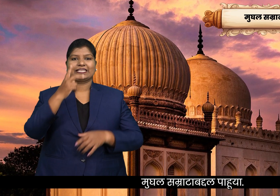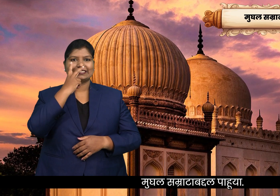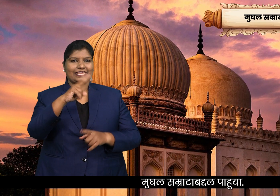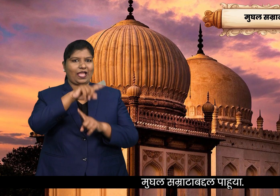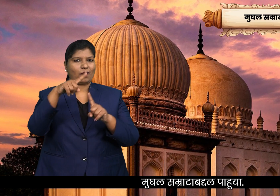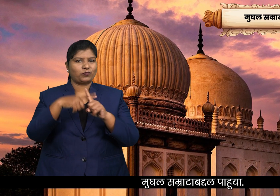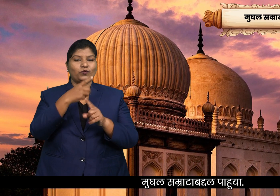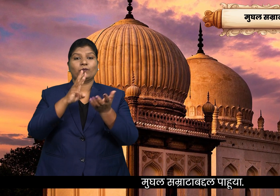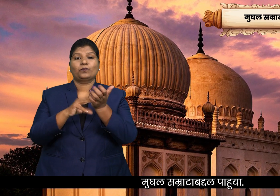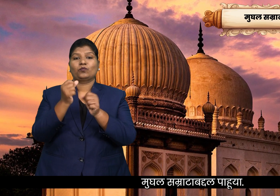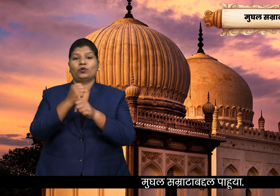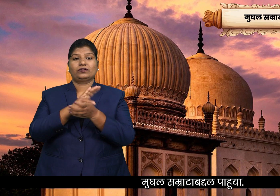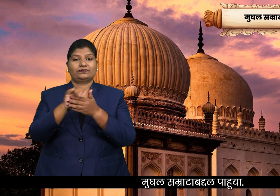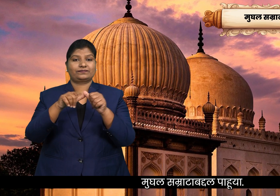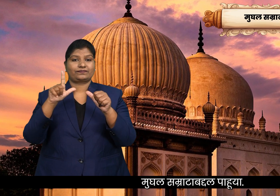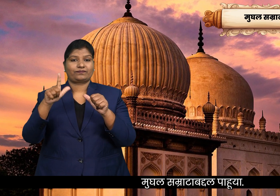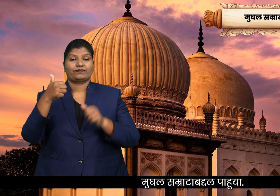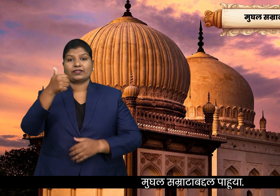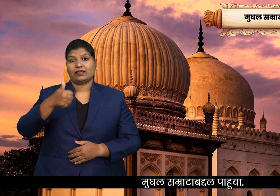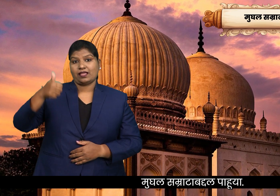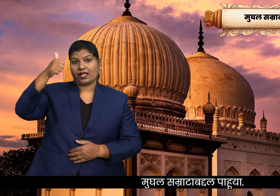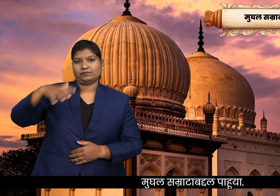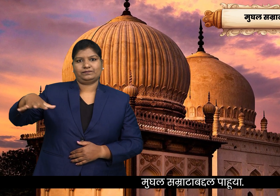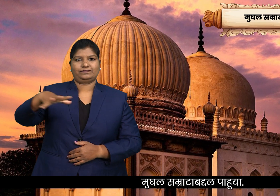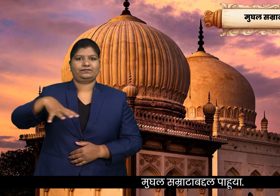मुघल सम्राट बद्दल पाहूया.